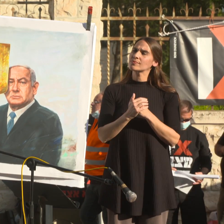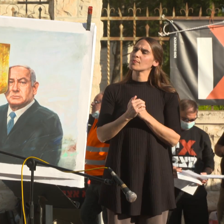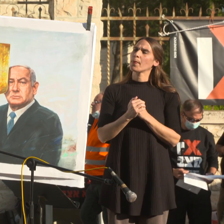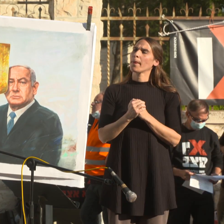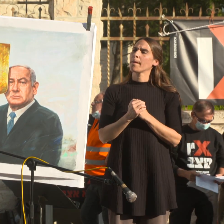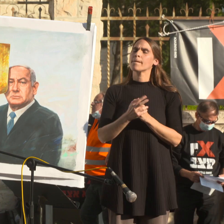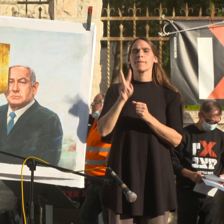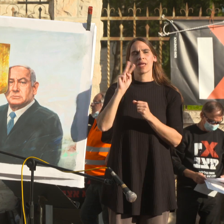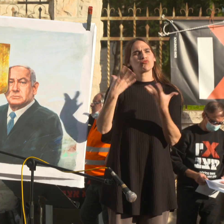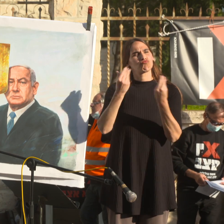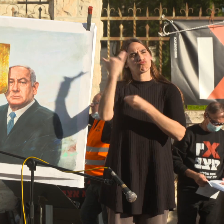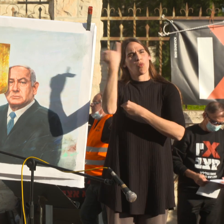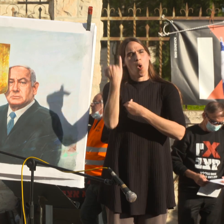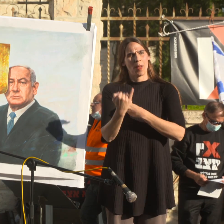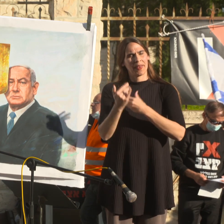יש לא מעט אומנים